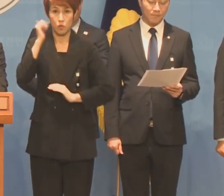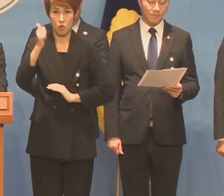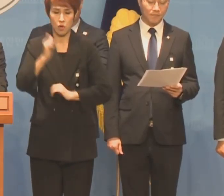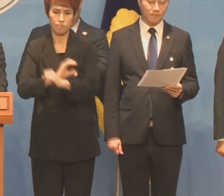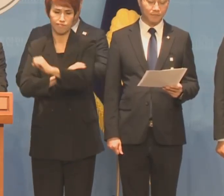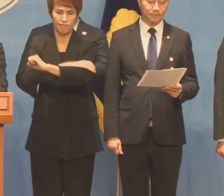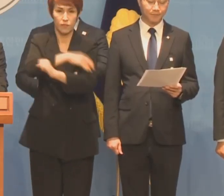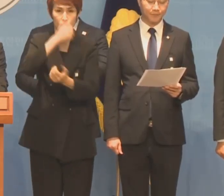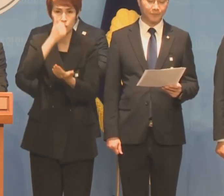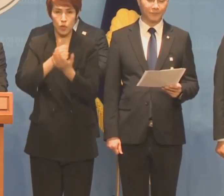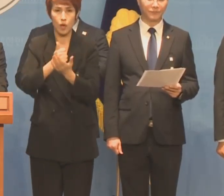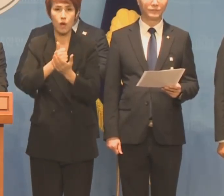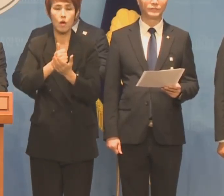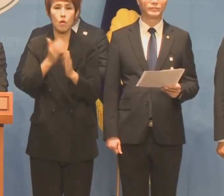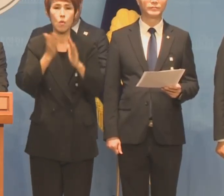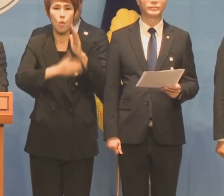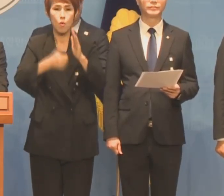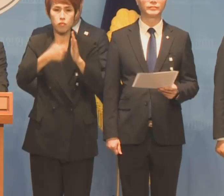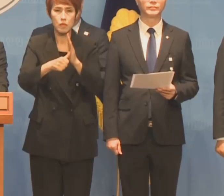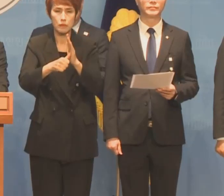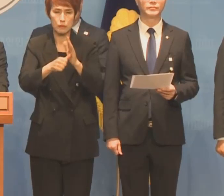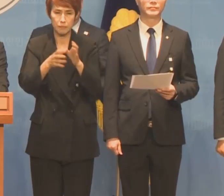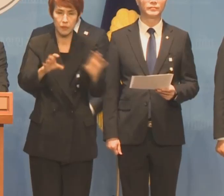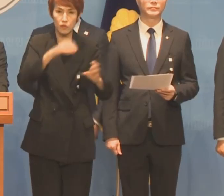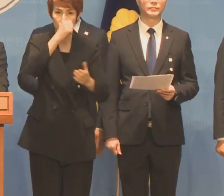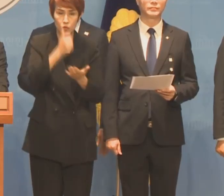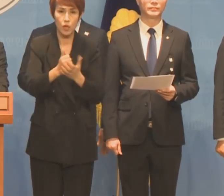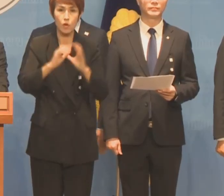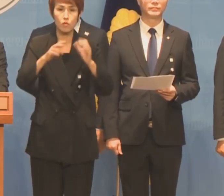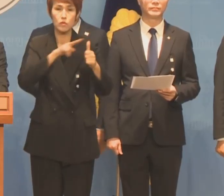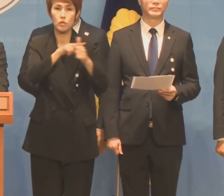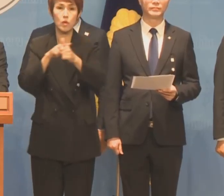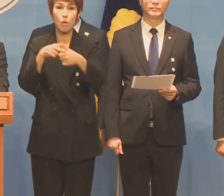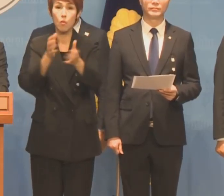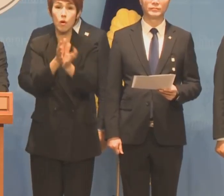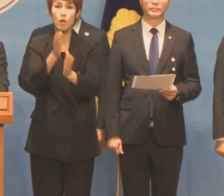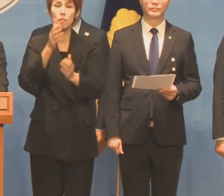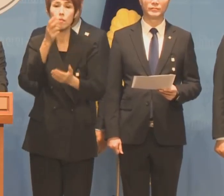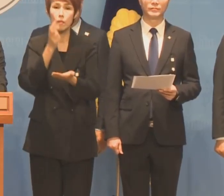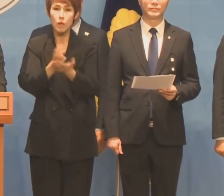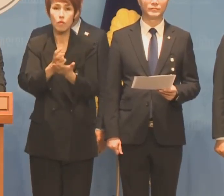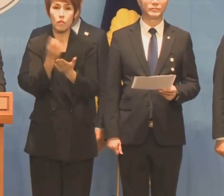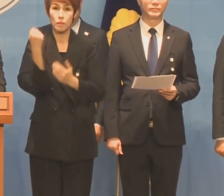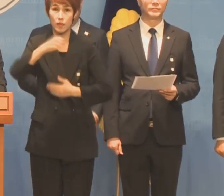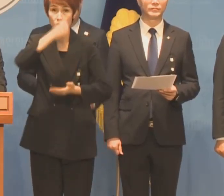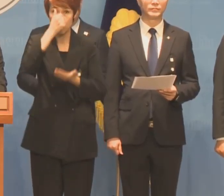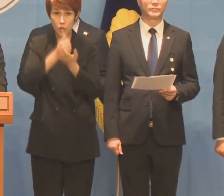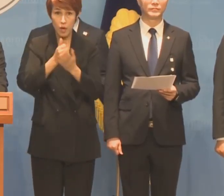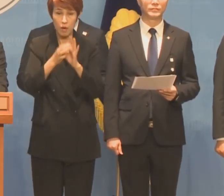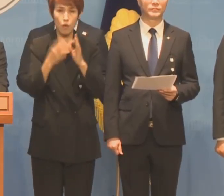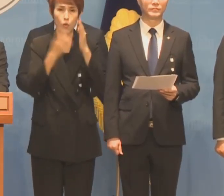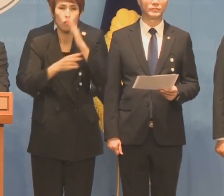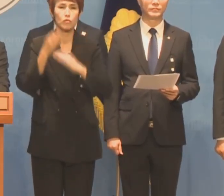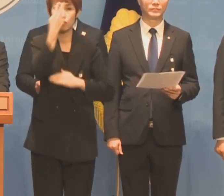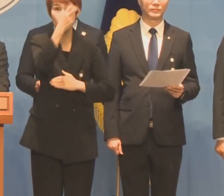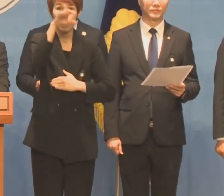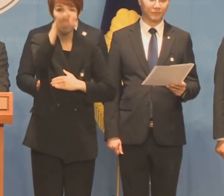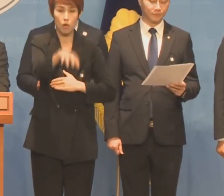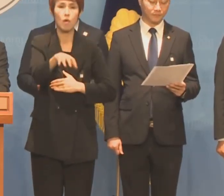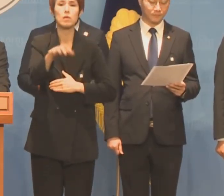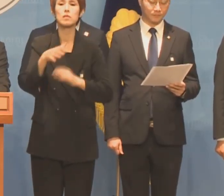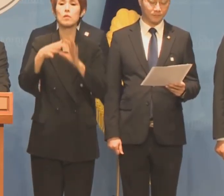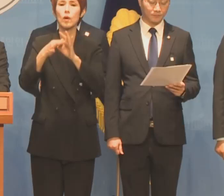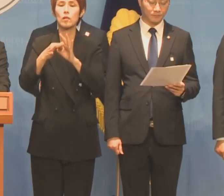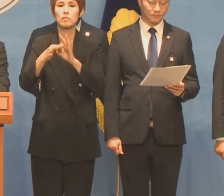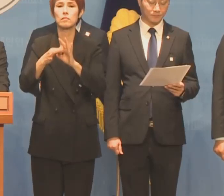직권남용죄, 공용물 손괴죄, 국정원법 위반죄의 수사권을 가진 공수처가 관련 범죄로서 내란죄를 수사할 수